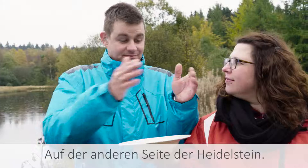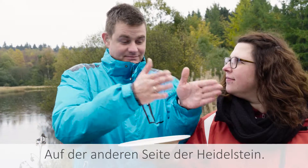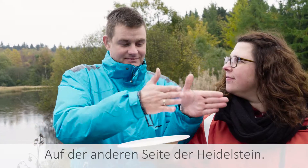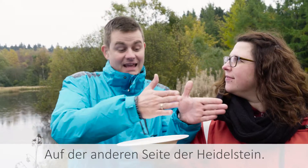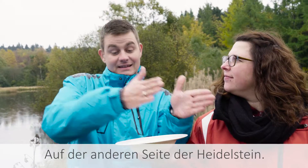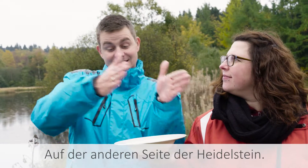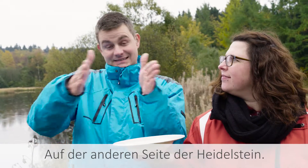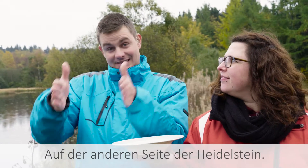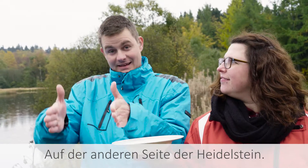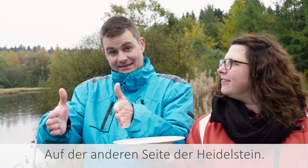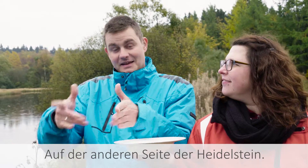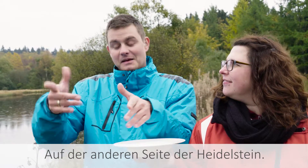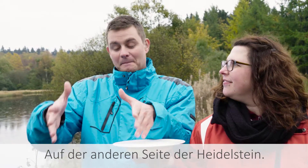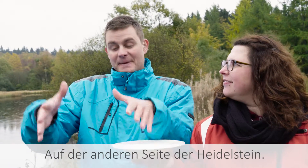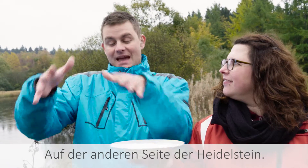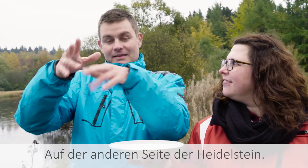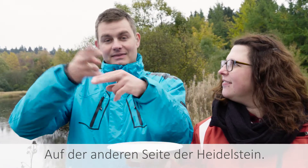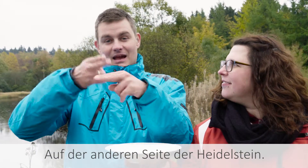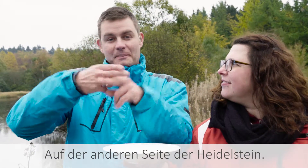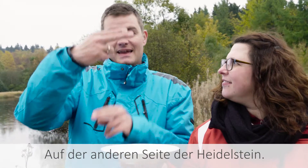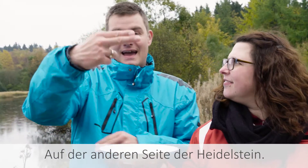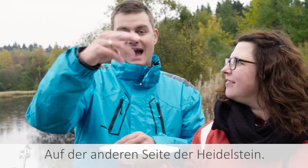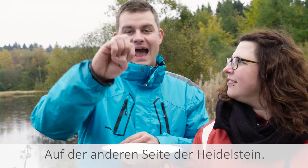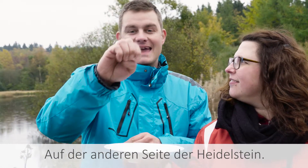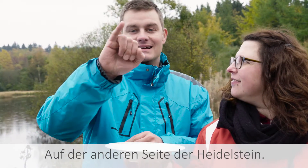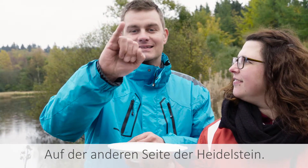Auf der anderen Seite der Heidelstein.